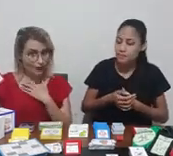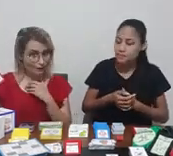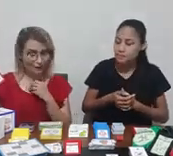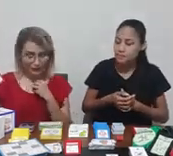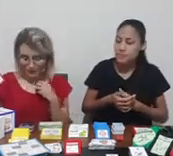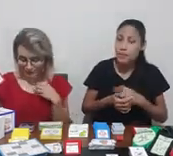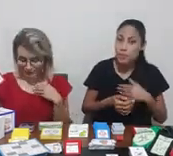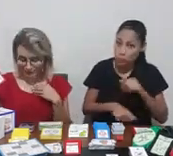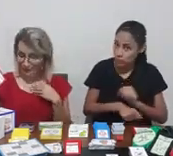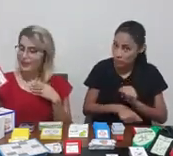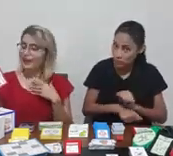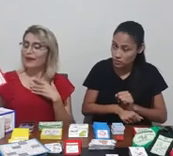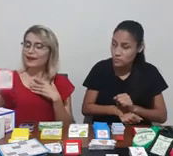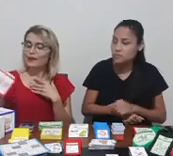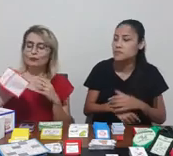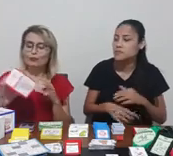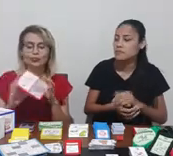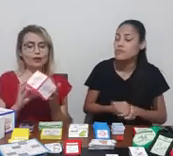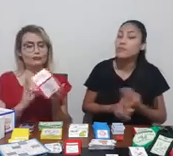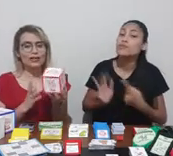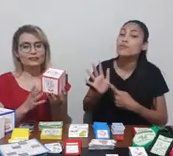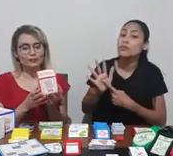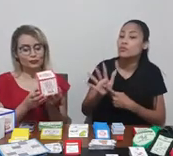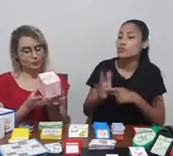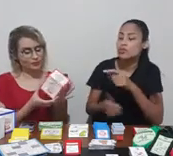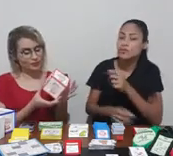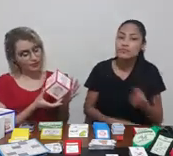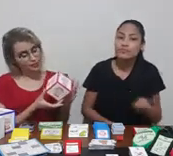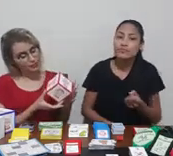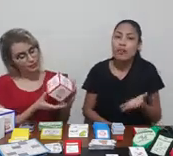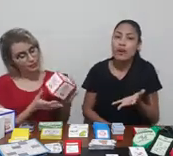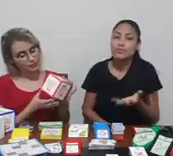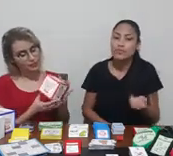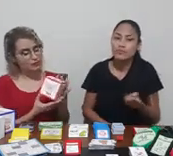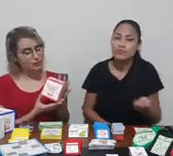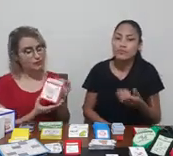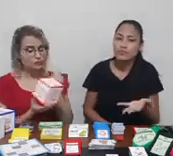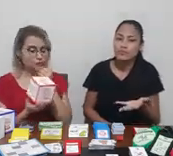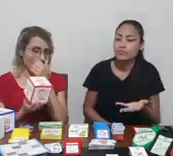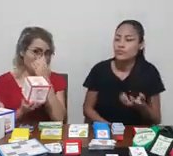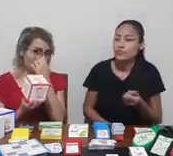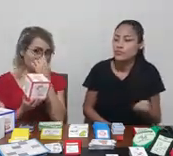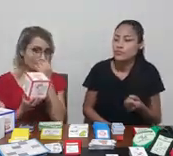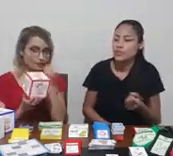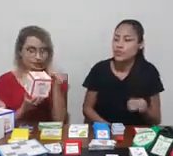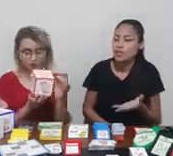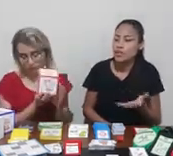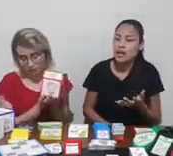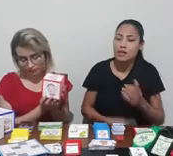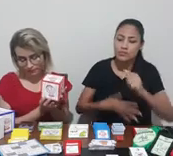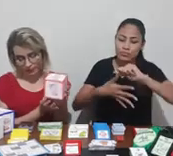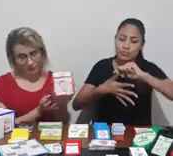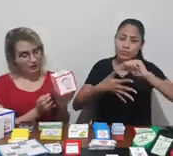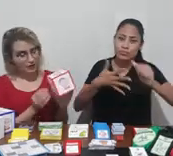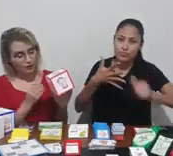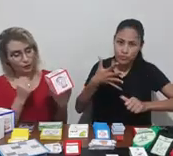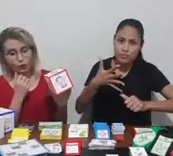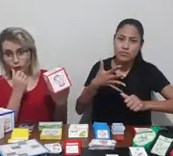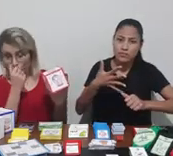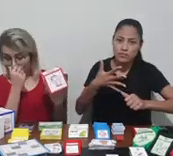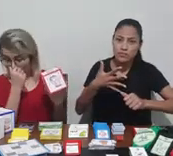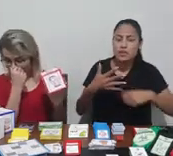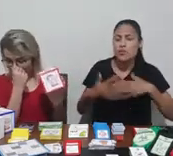estou aguardando. Eu vou mostrar os dadinhos, né? Esses dadinhos aqui são dadinhos com configurações de mão, tá?